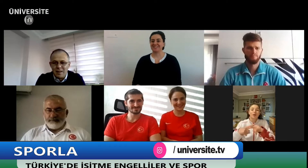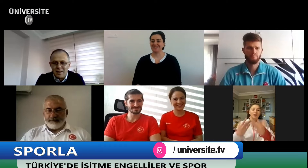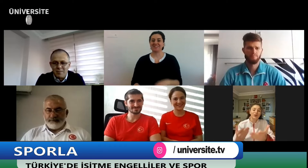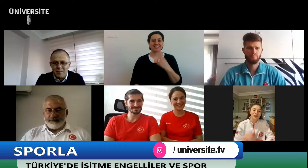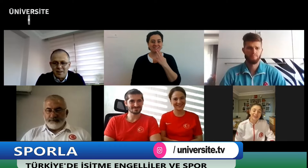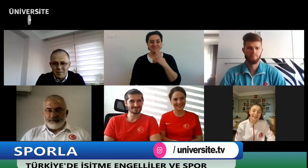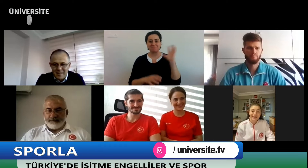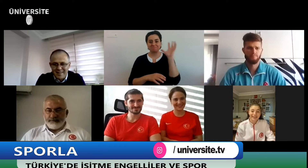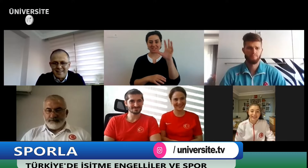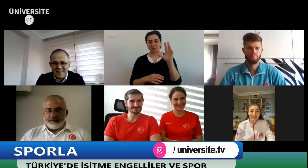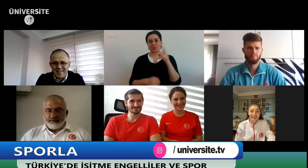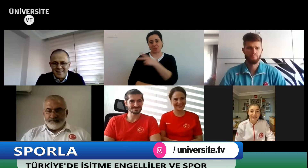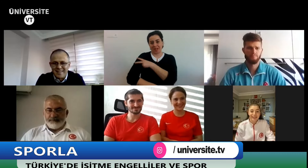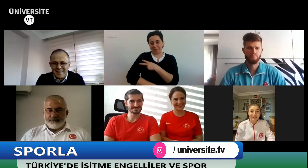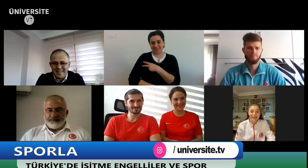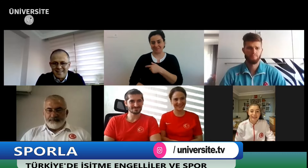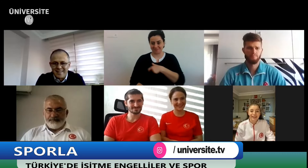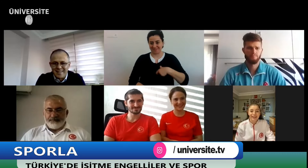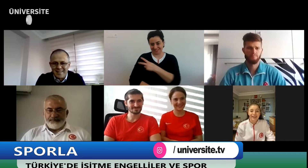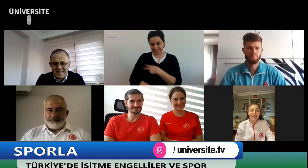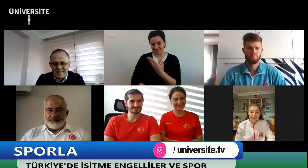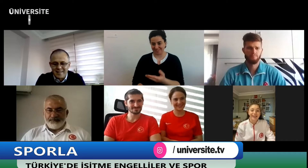Basketbol kadın milli takım kaptanımız.